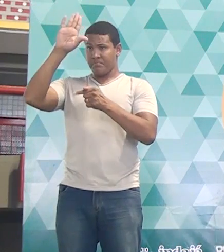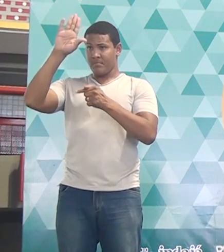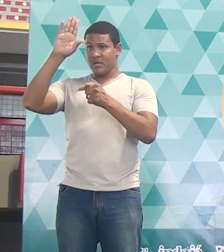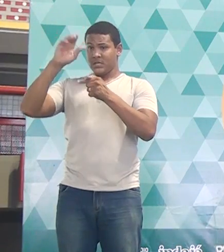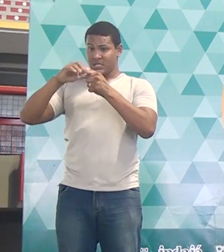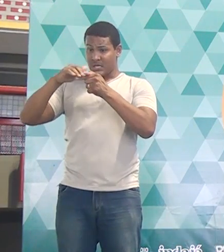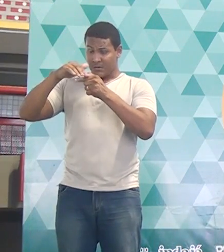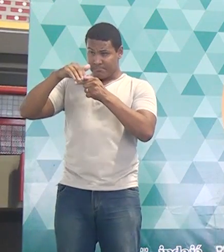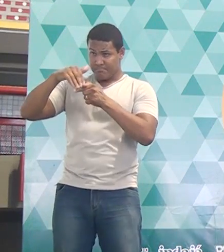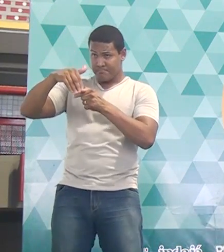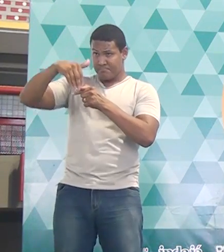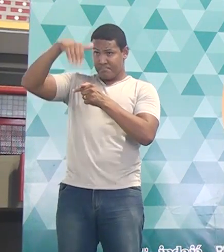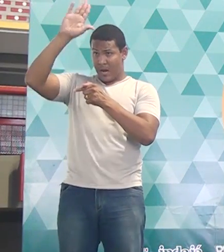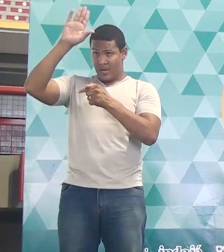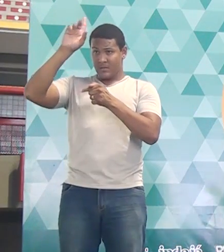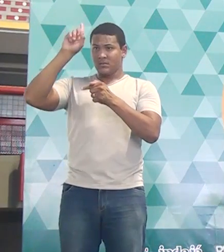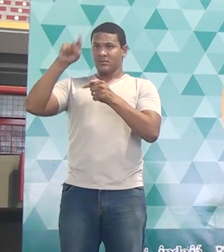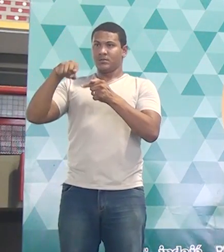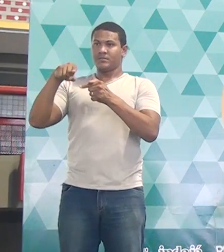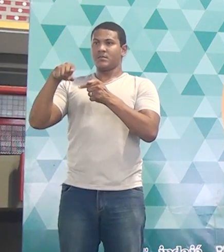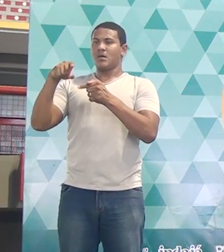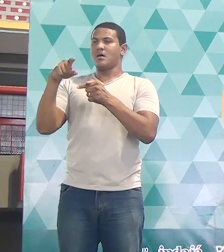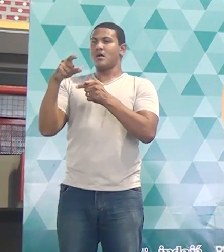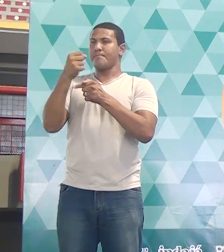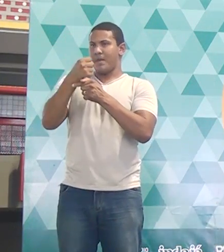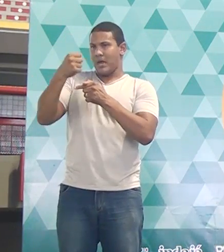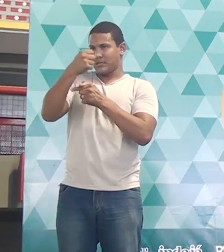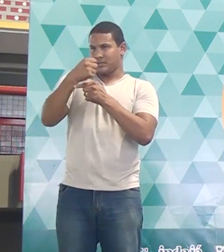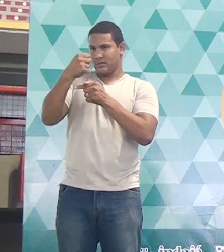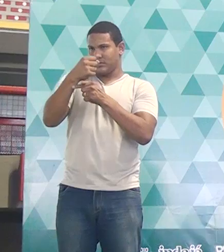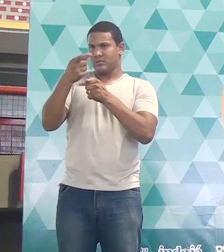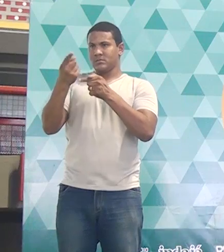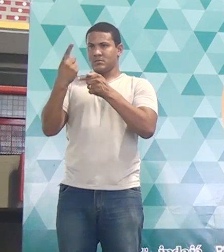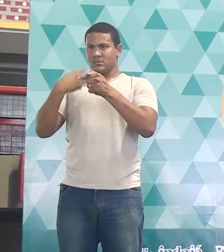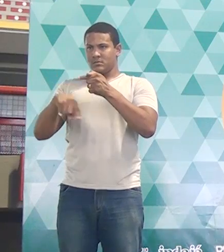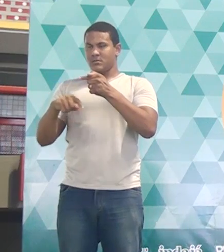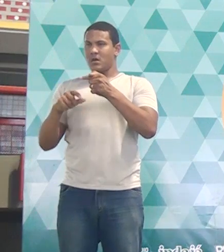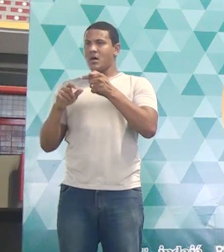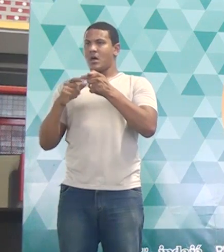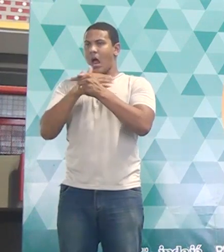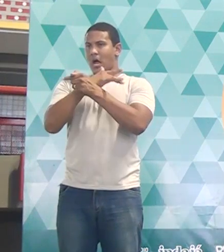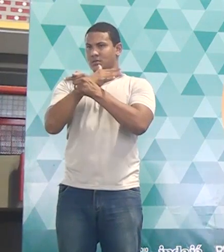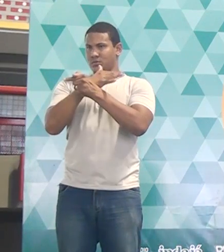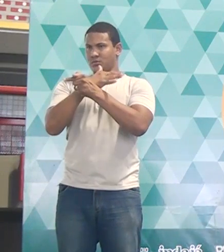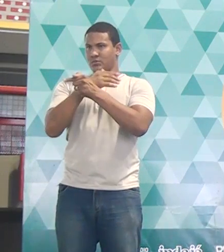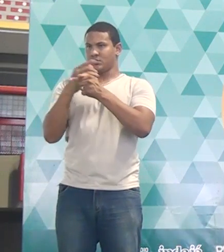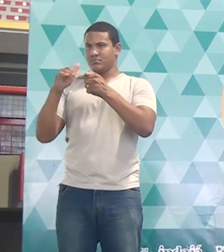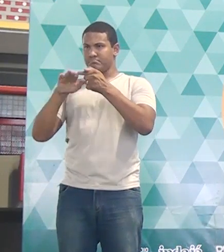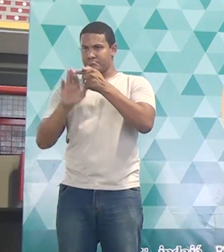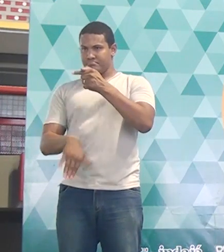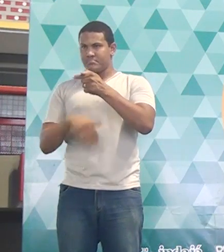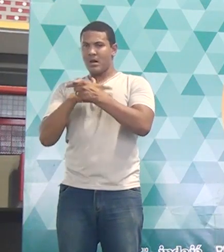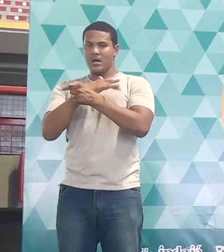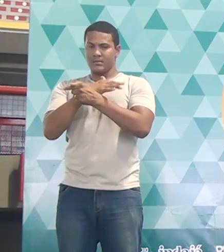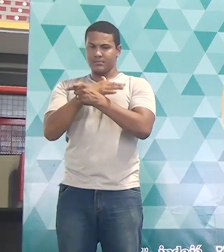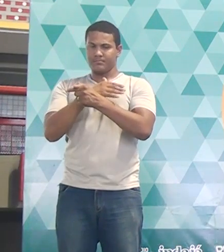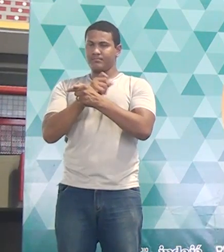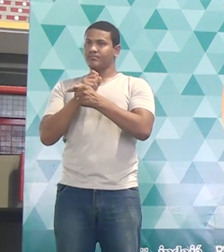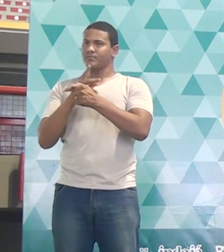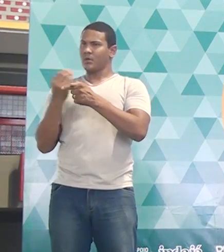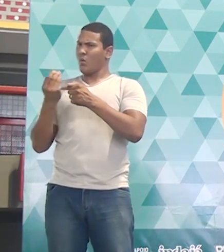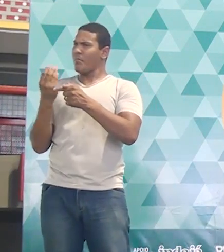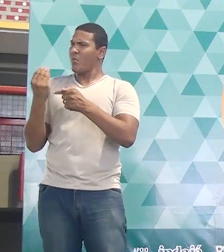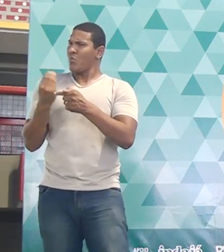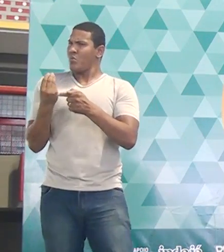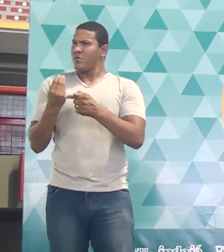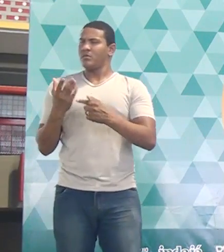pH, ou você calcula, você não vai fazer isso no dia a dia, né? Ou você usa um aparelho para medir.